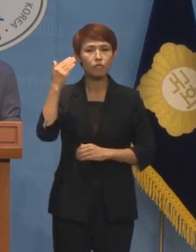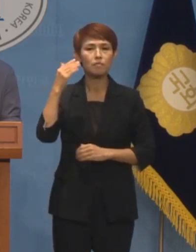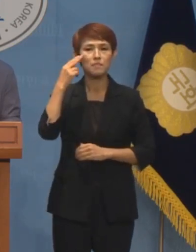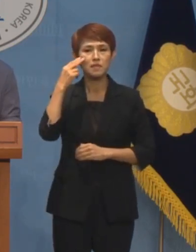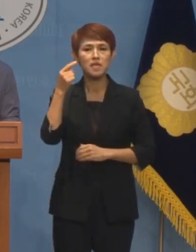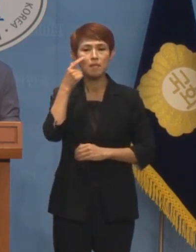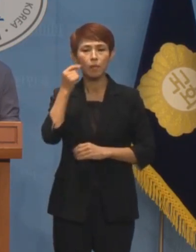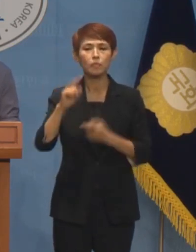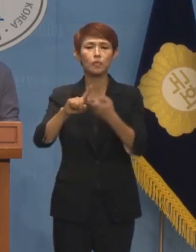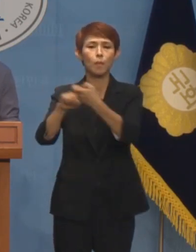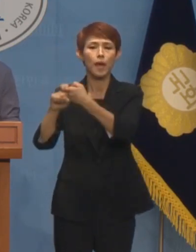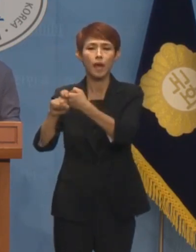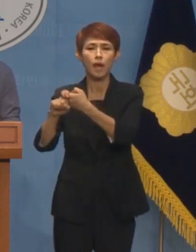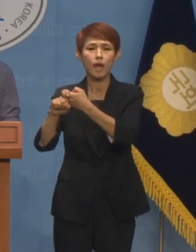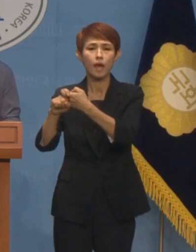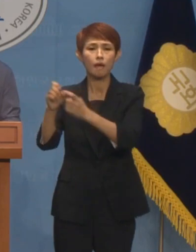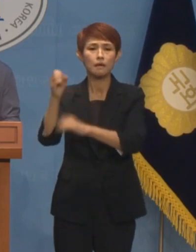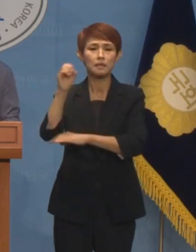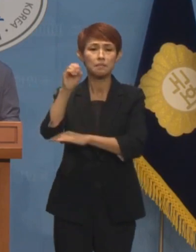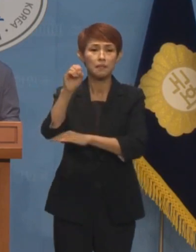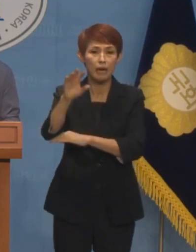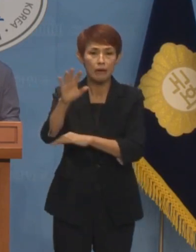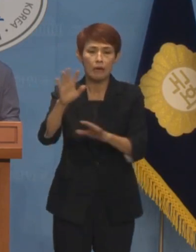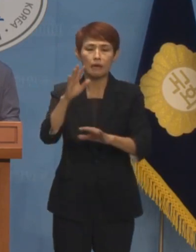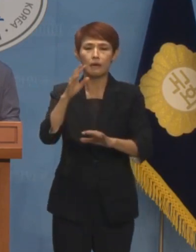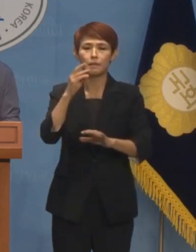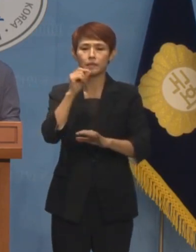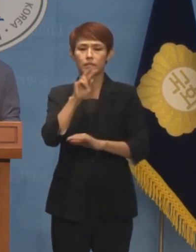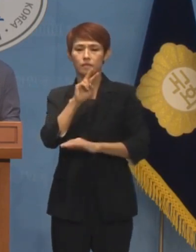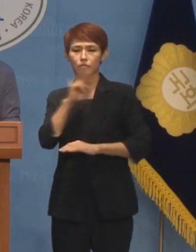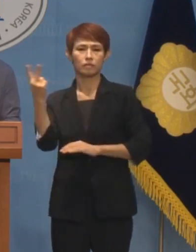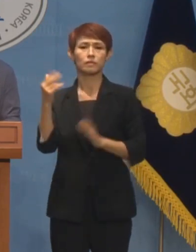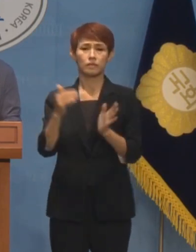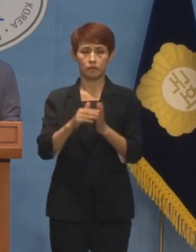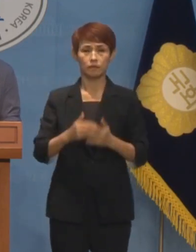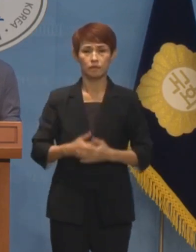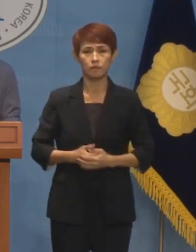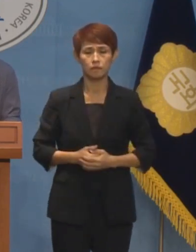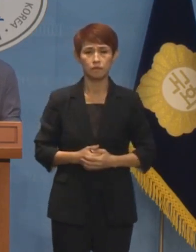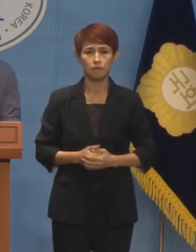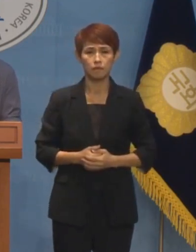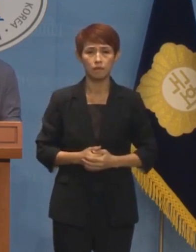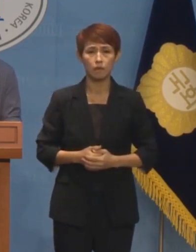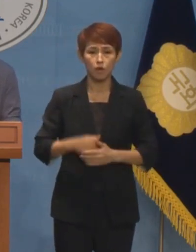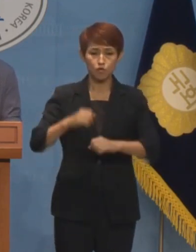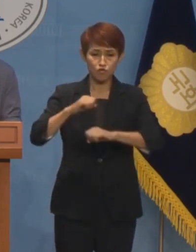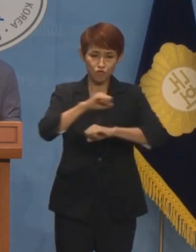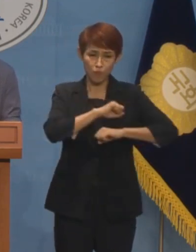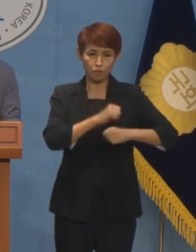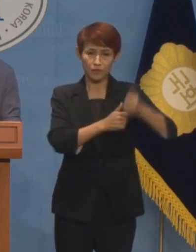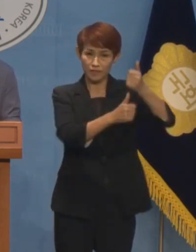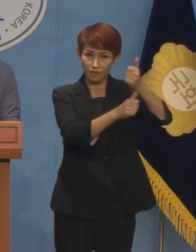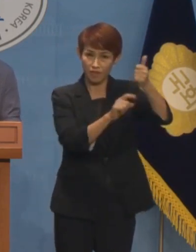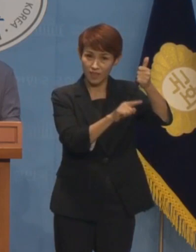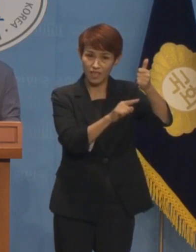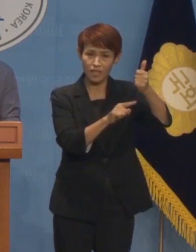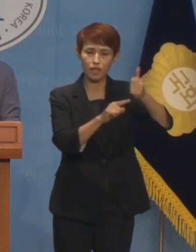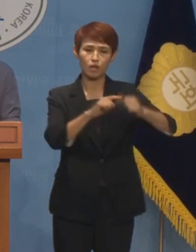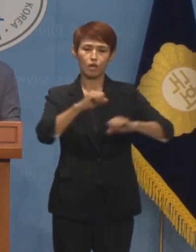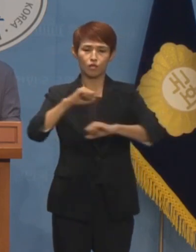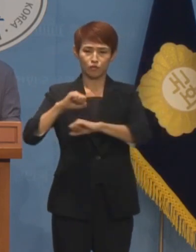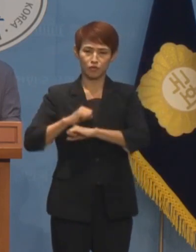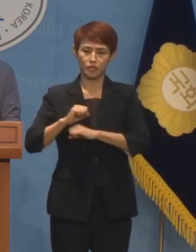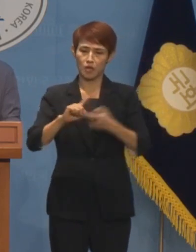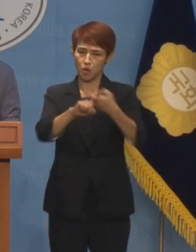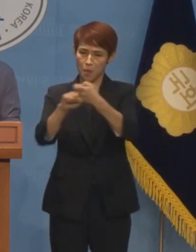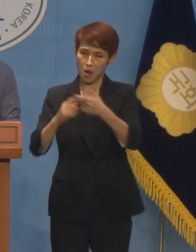표현을 버젓이 썼다가 뒤늦게 슬쩍 수정하고 국방부 차관이란 자는 실질적 군사동맹